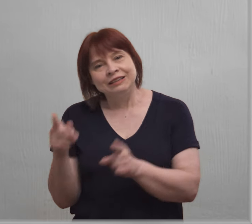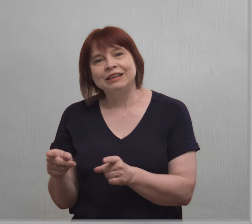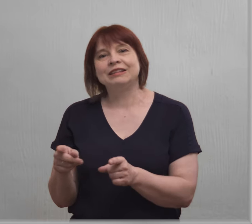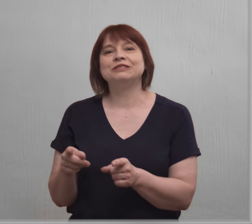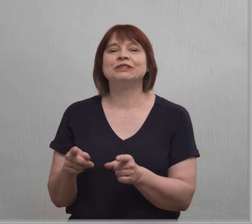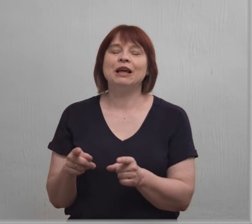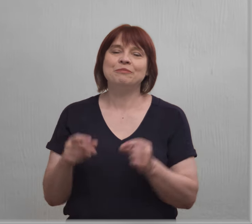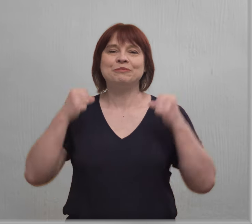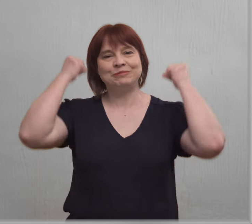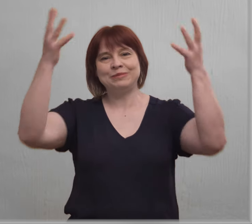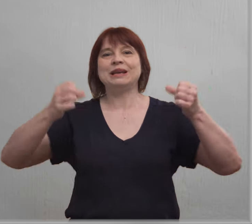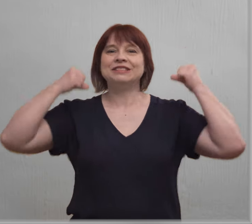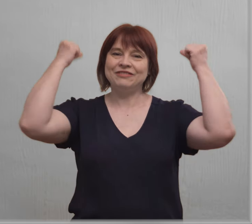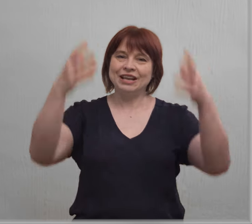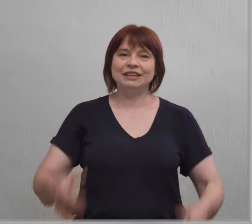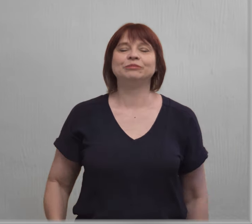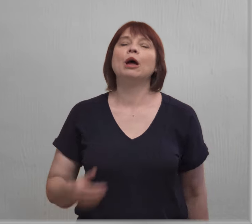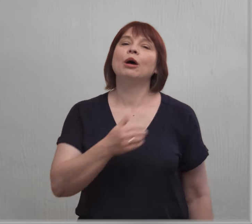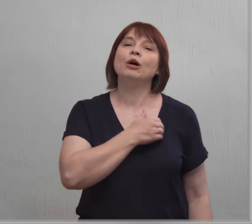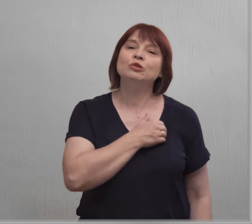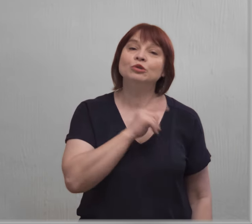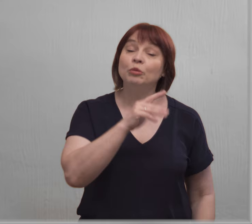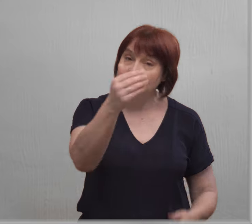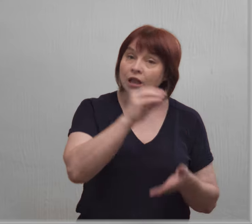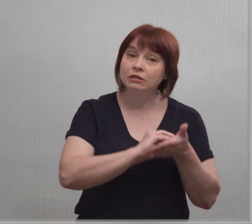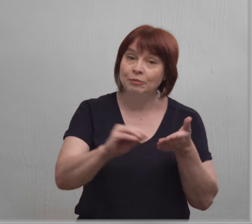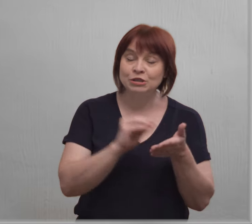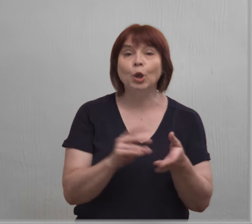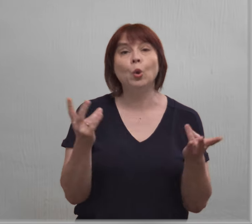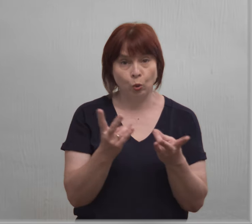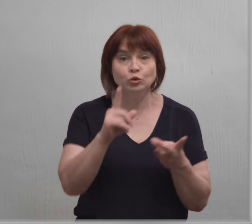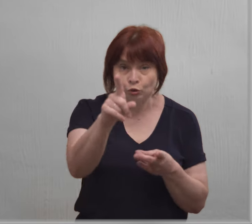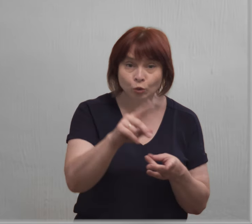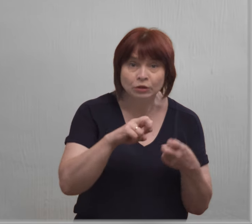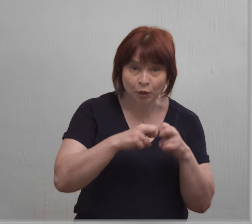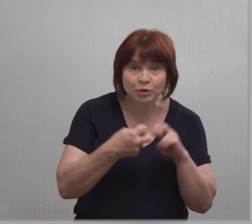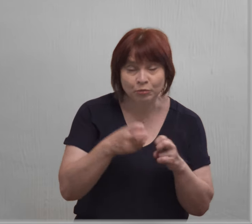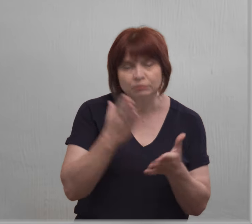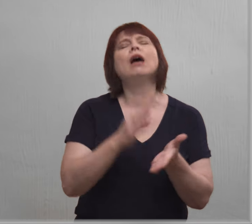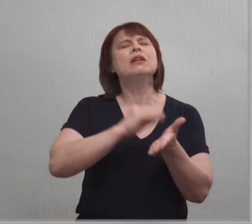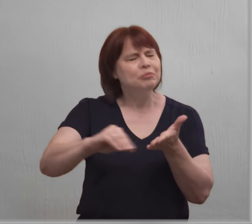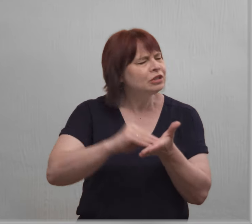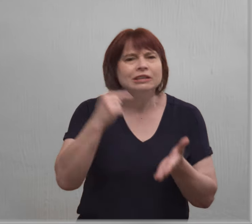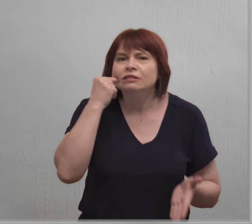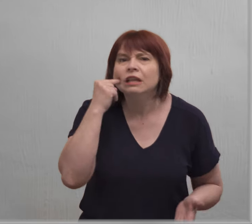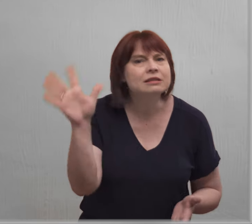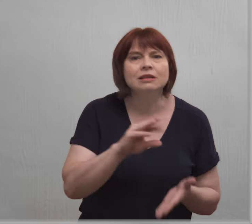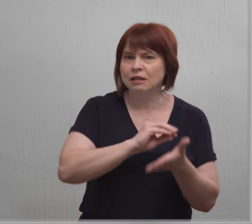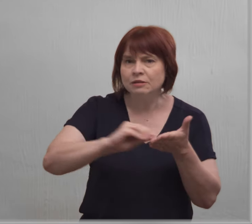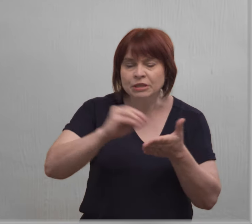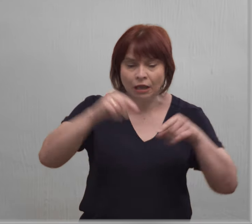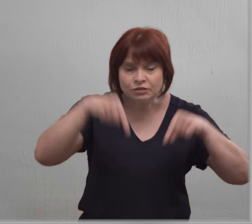богослужение. И хотел напомнить о том, чтобы вы писали свои нужды молитвенные, потому что после служения мы их зачитаем, мы за